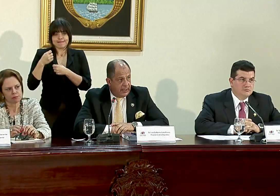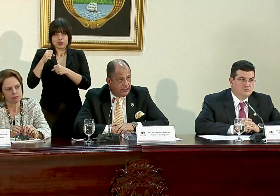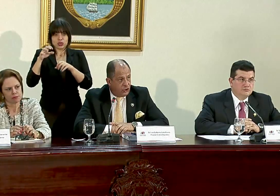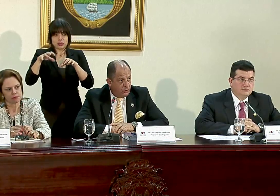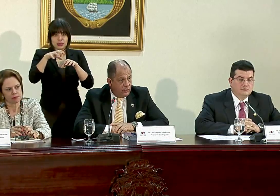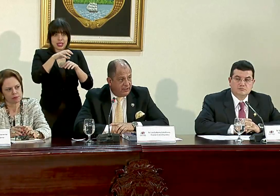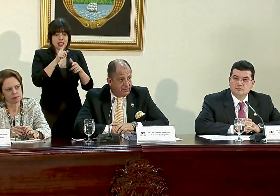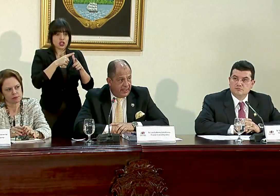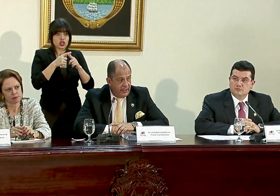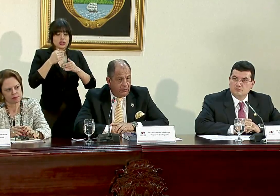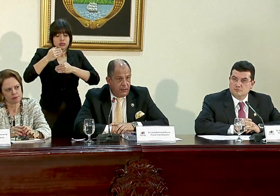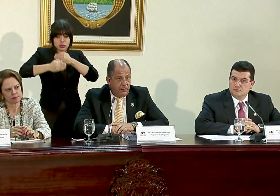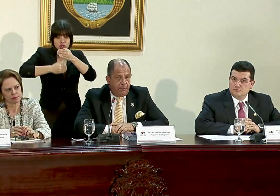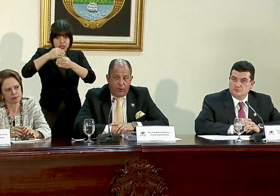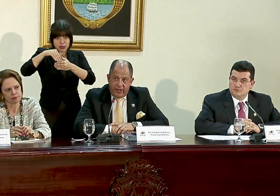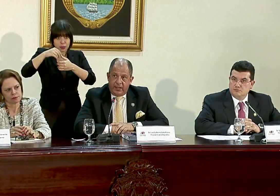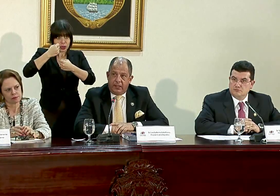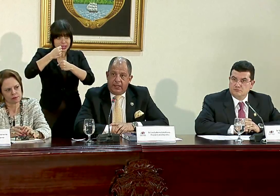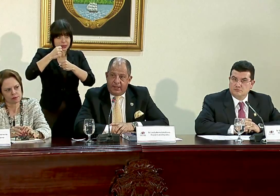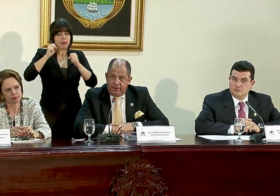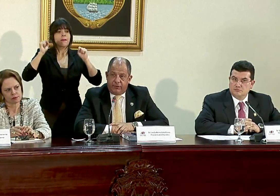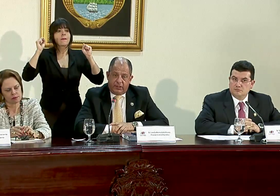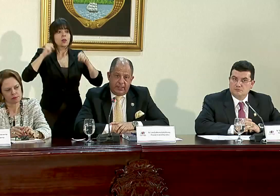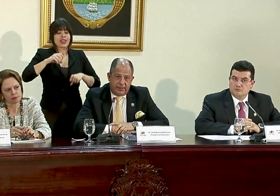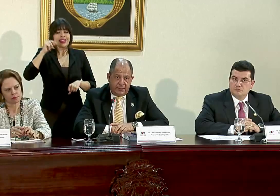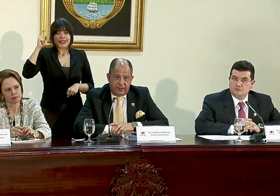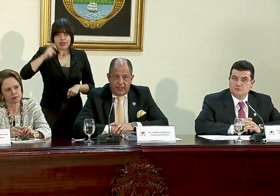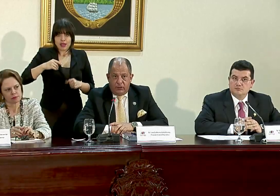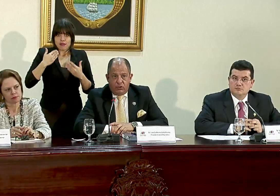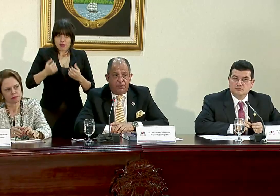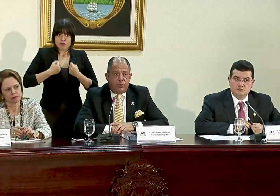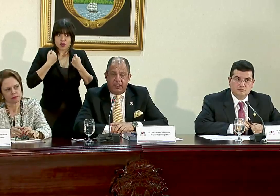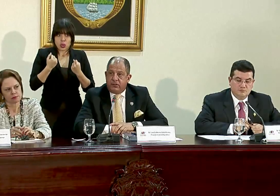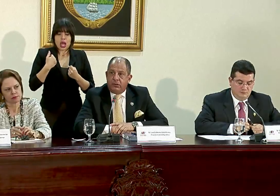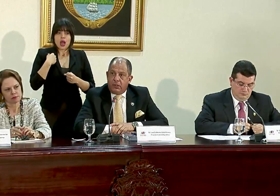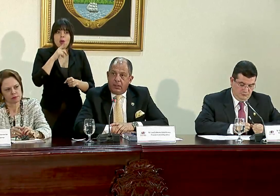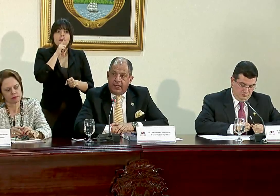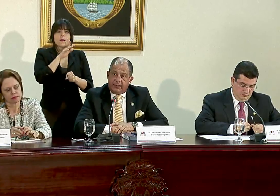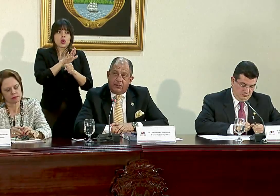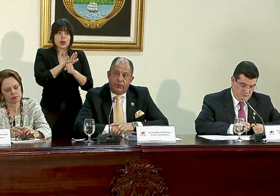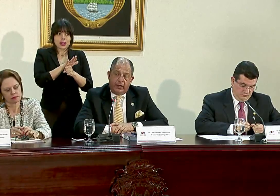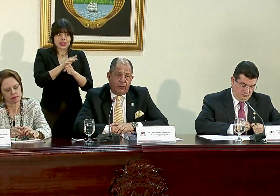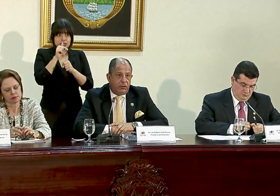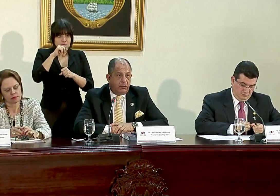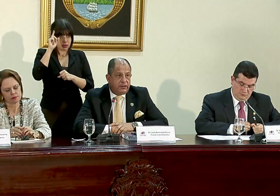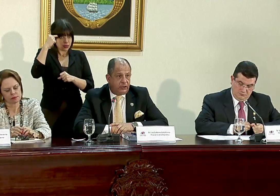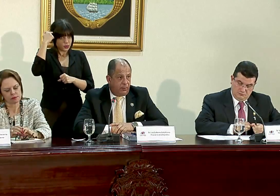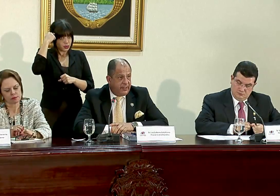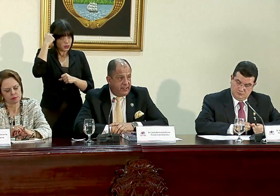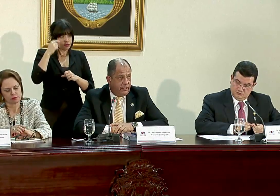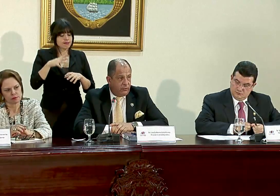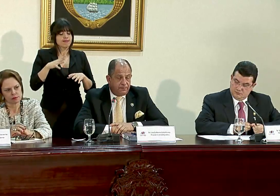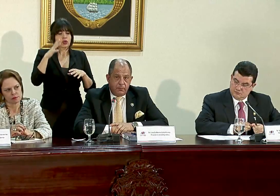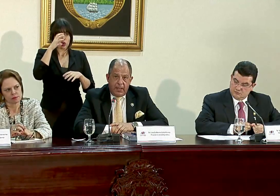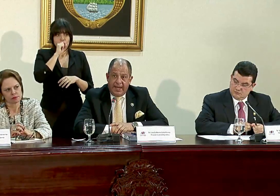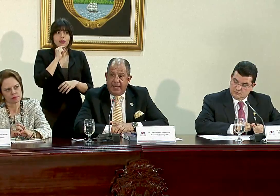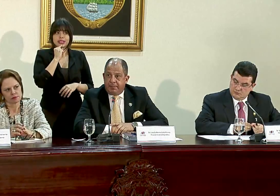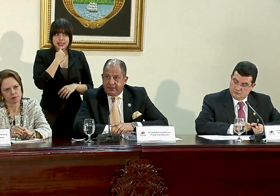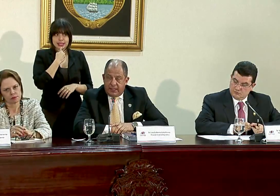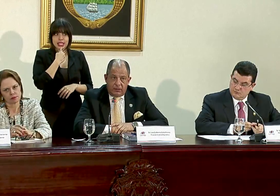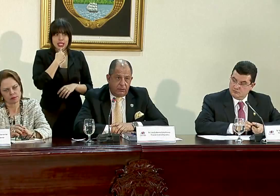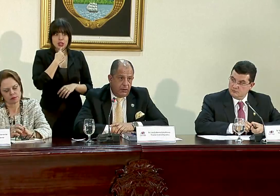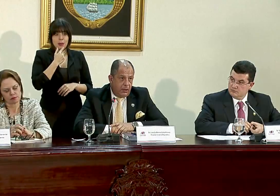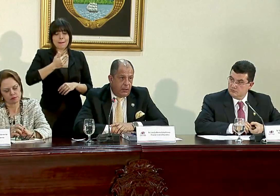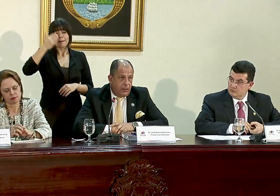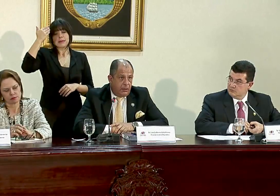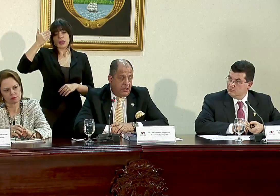la gestión municipal puede y debe fortalecerse y hay un compromiso que este gobierno se toma en serio en